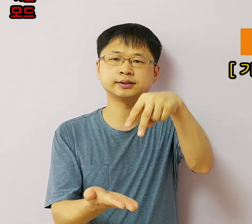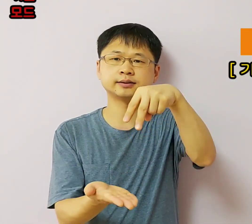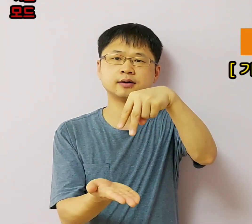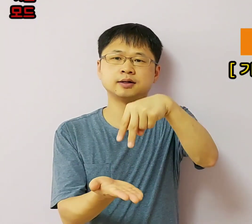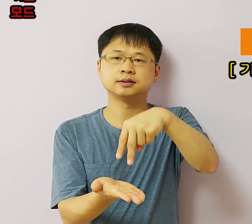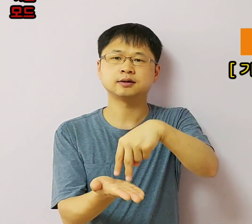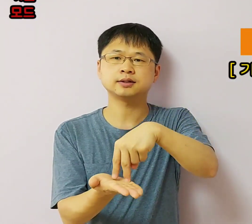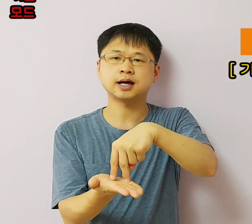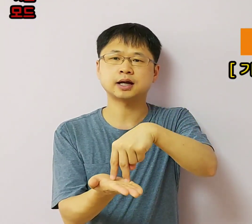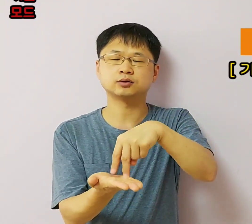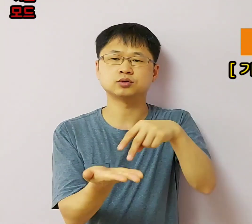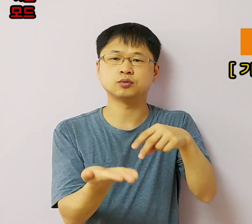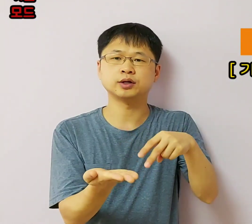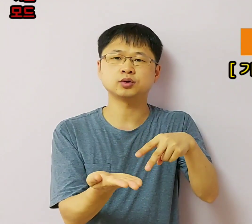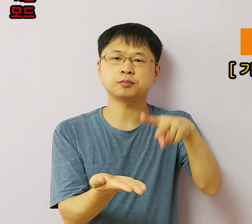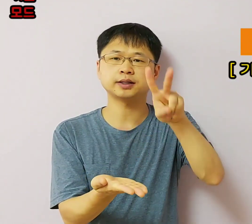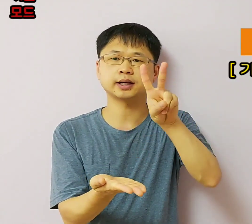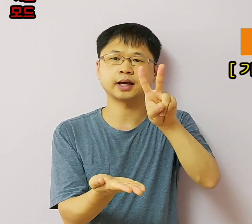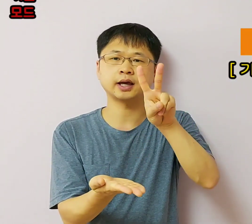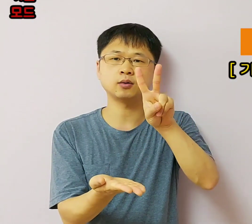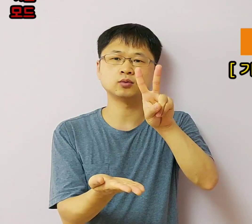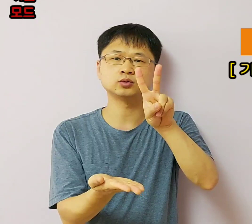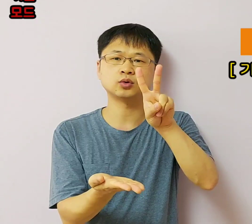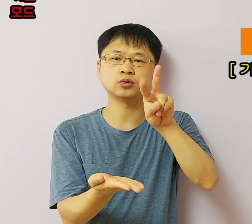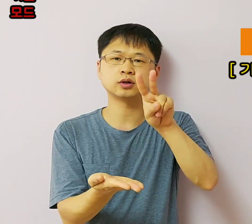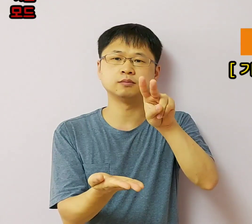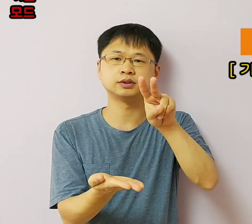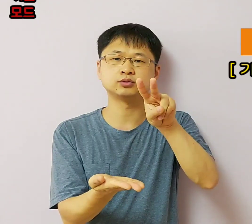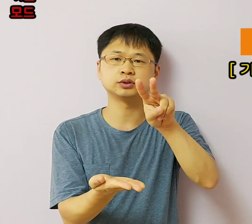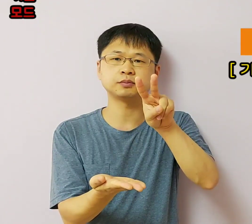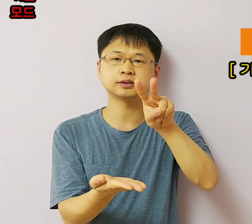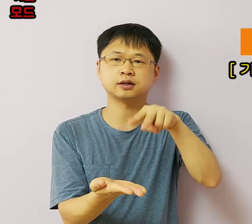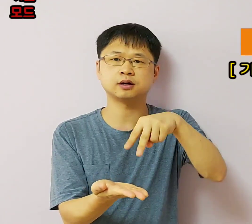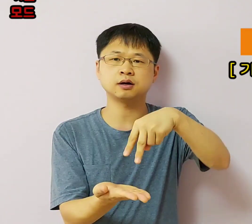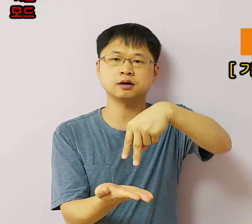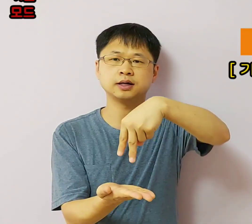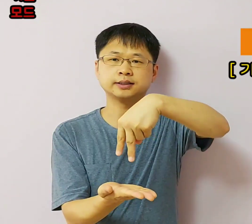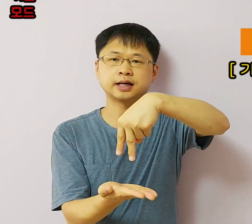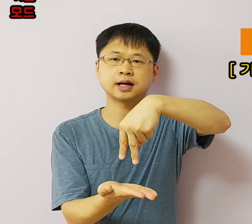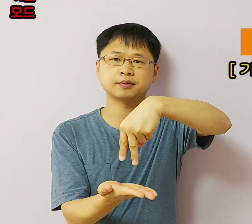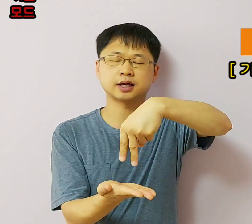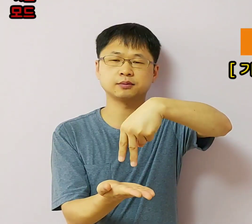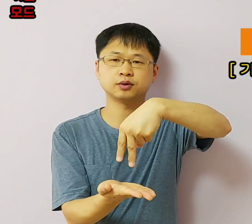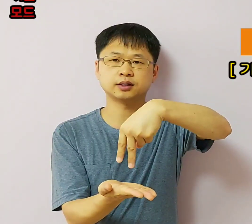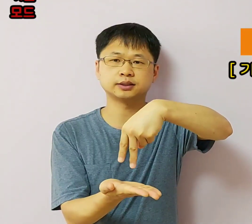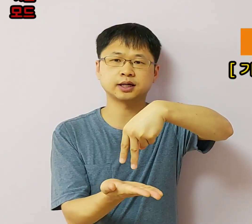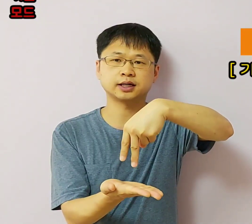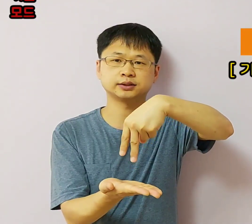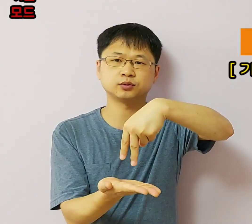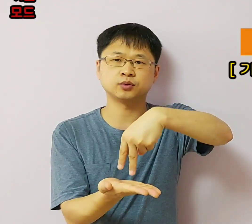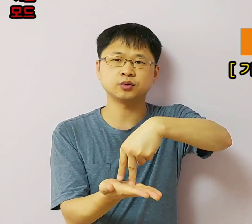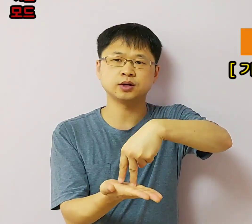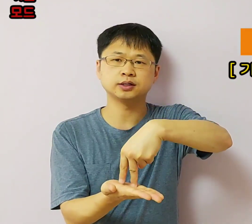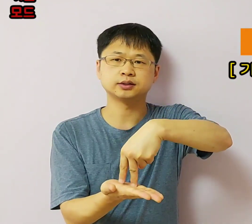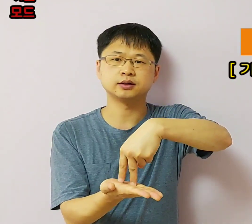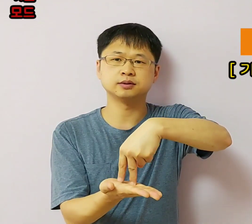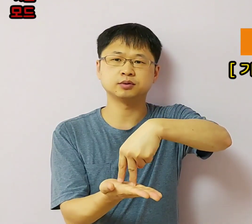있어. 서다라는 수어 왼손바닥에 오른손 검지 중지 펴서 사람의 다리 모양을 생각하시고 서 있는